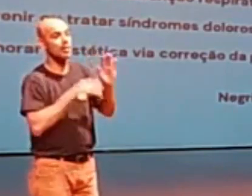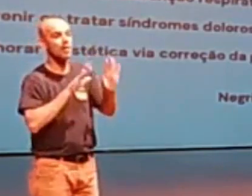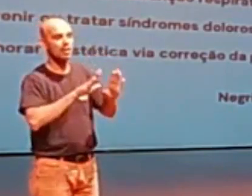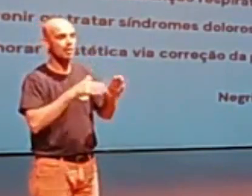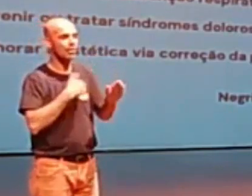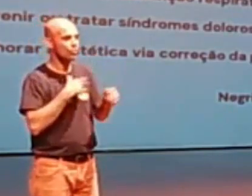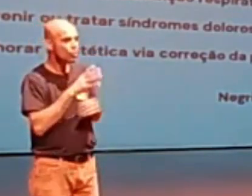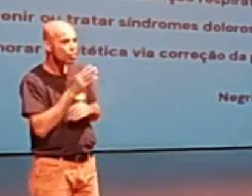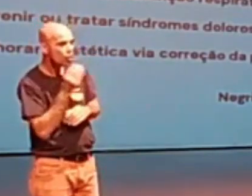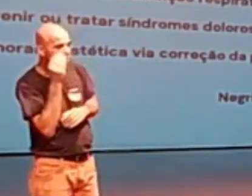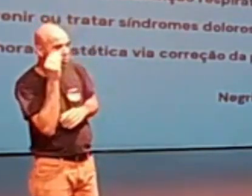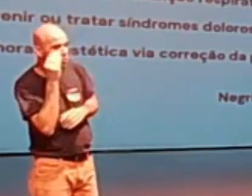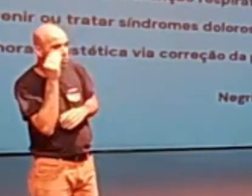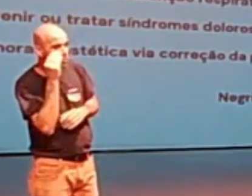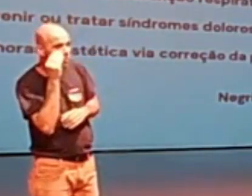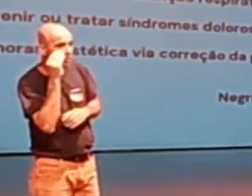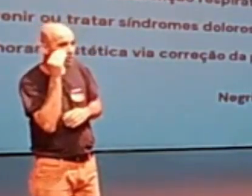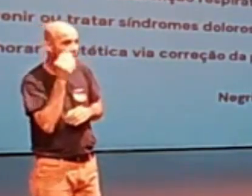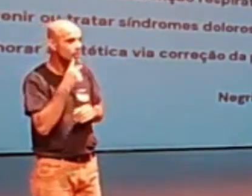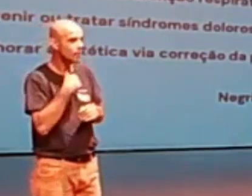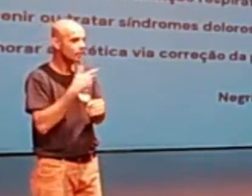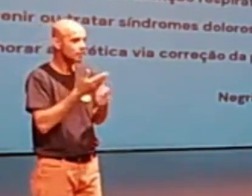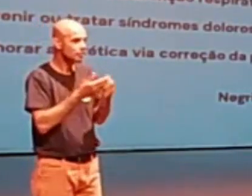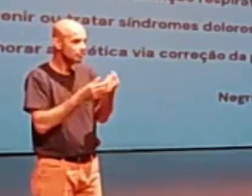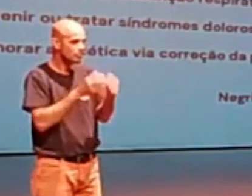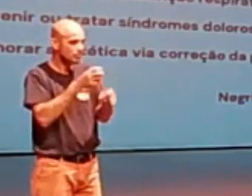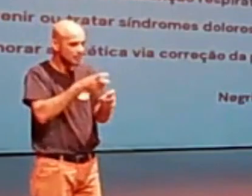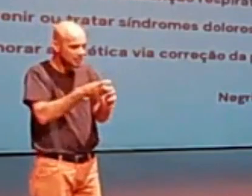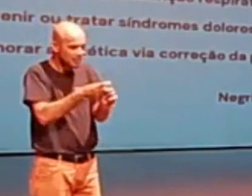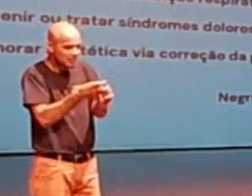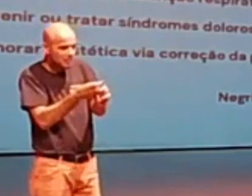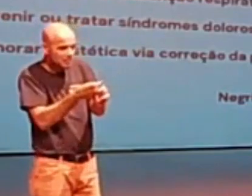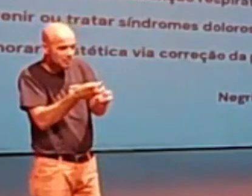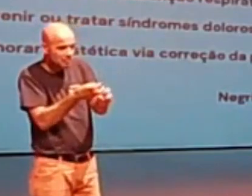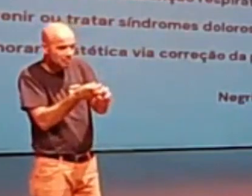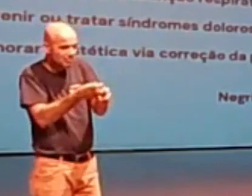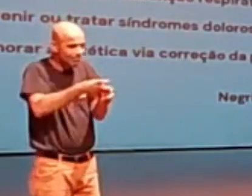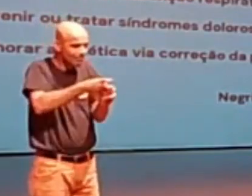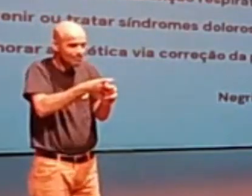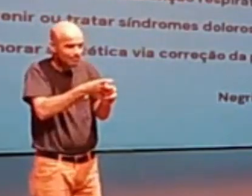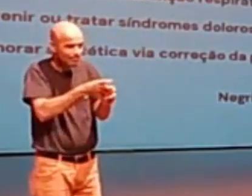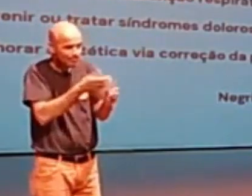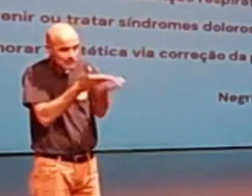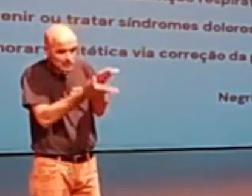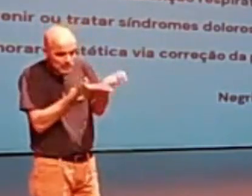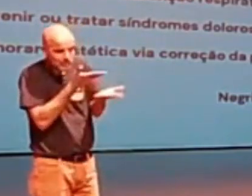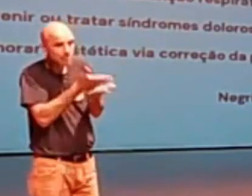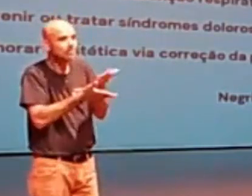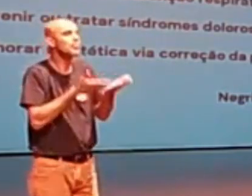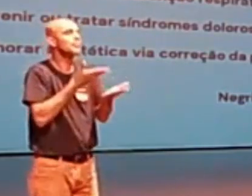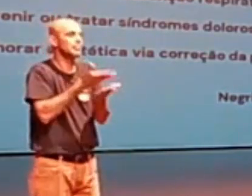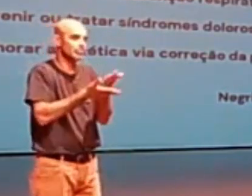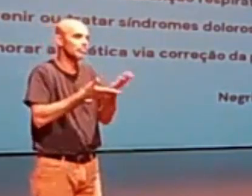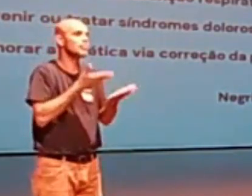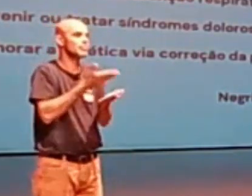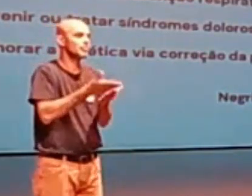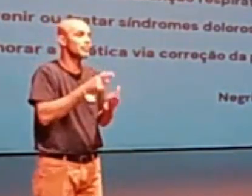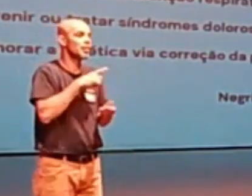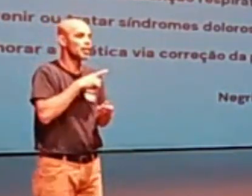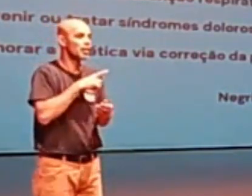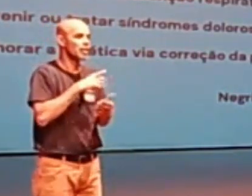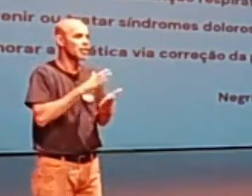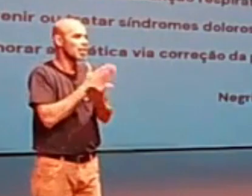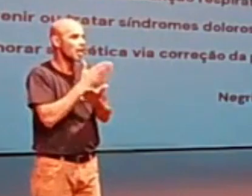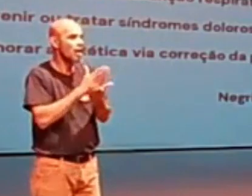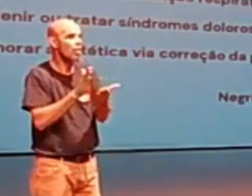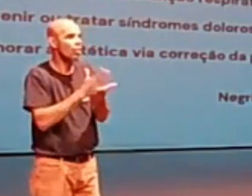mais chance de desgastar mais o lado que estava perto da concavidade, você vai ter, tem algumas